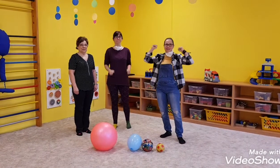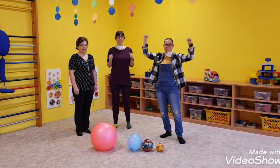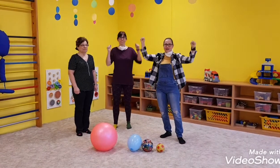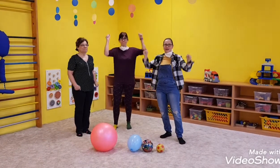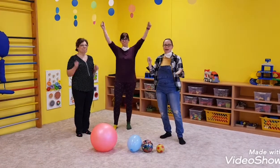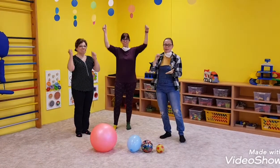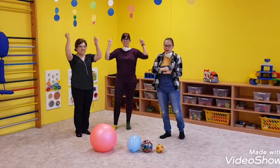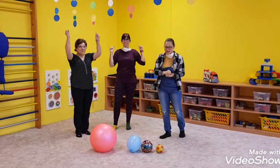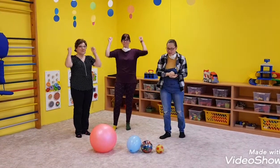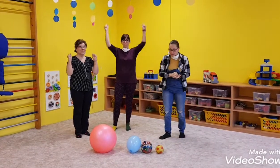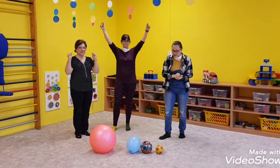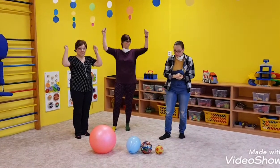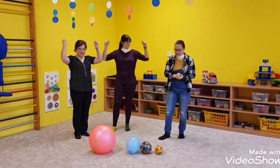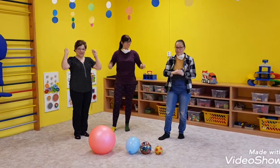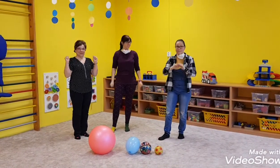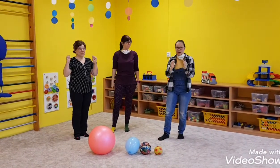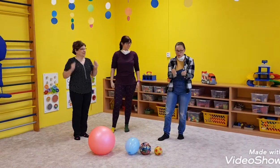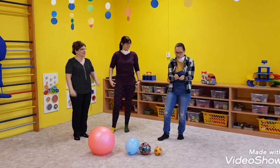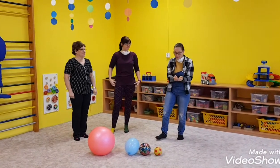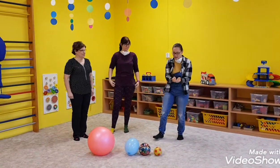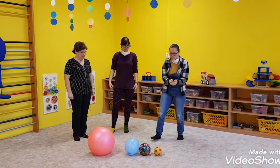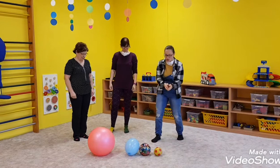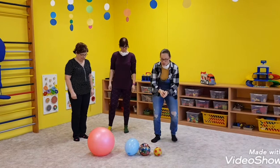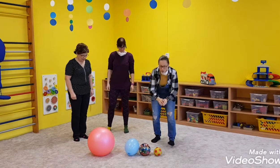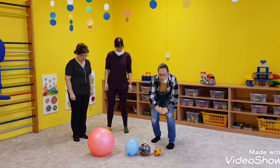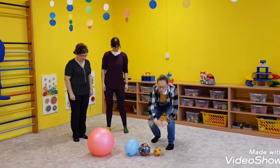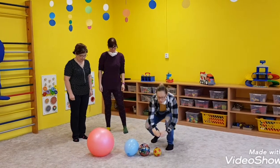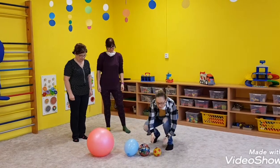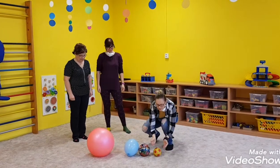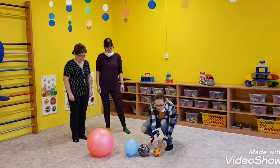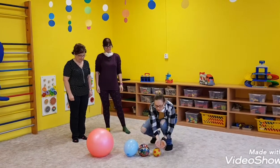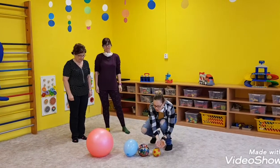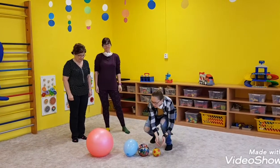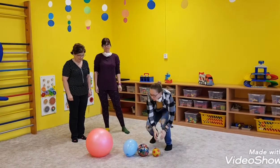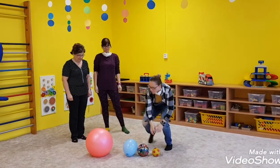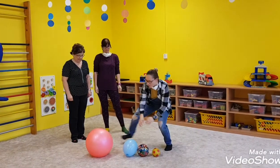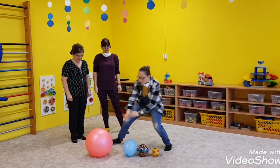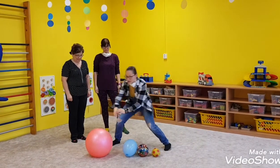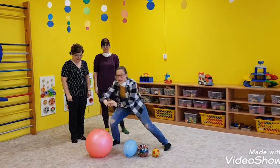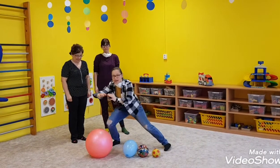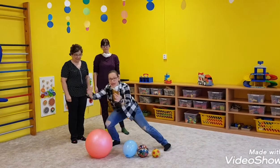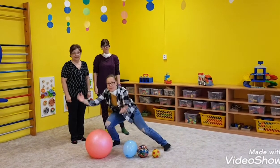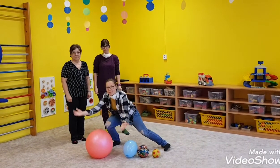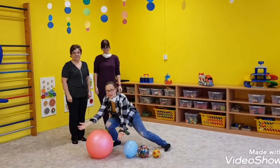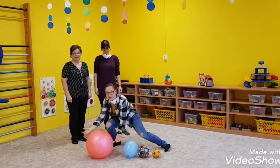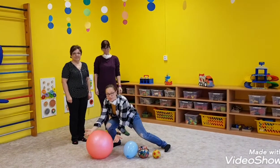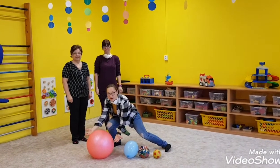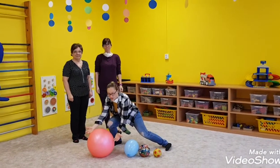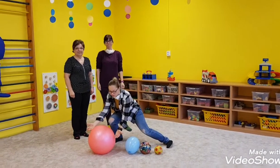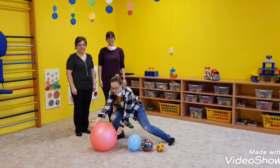zacvičíme. Máme tady různé balony, od nejmenšího po největší balon.